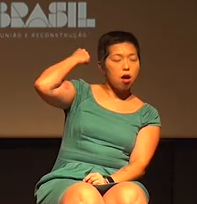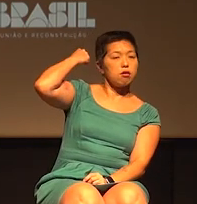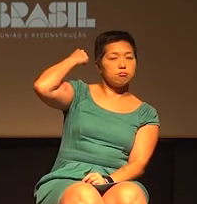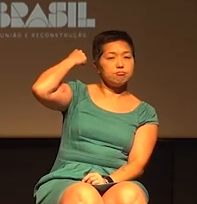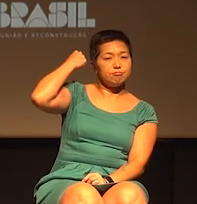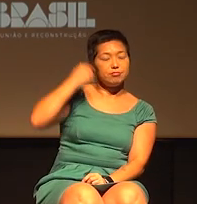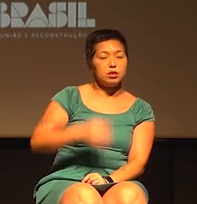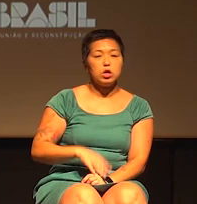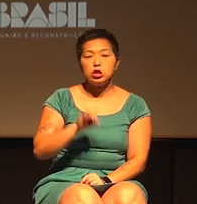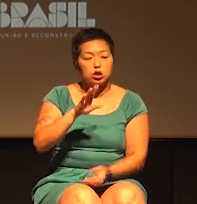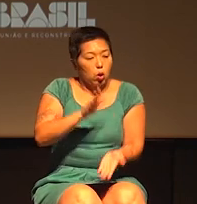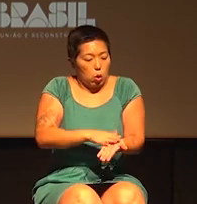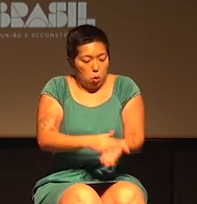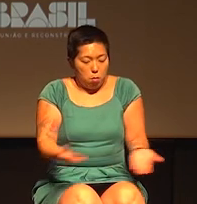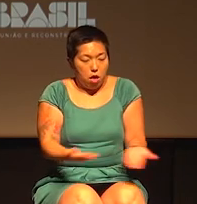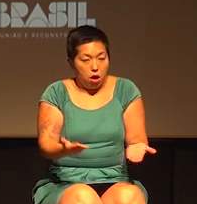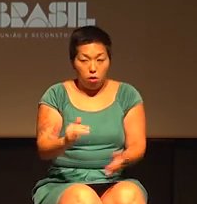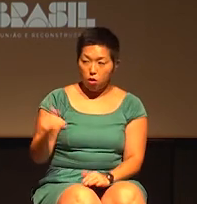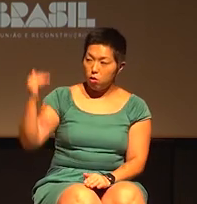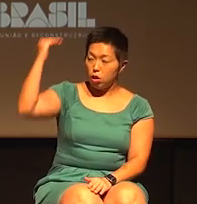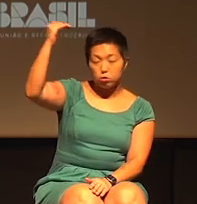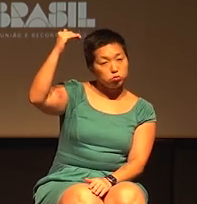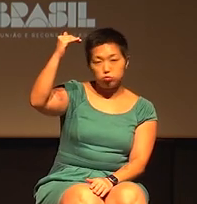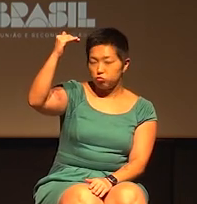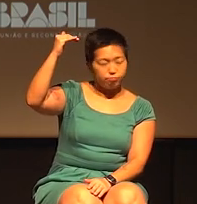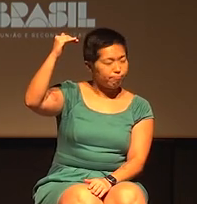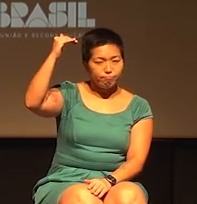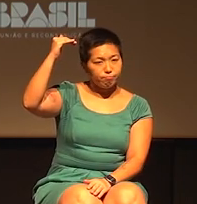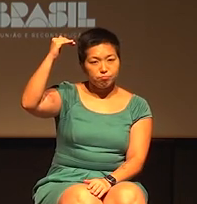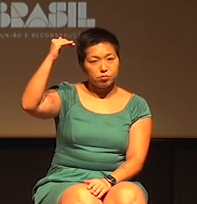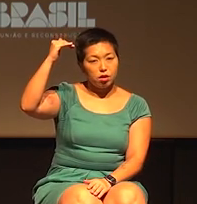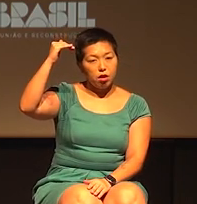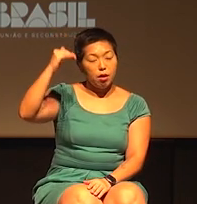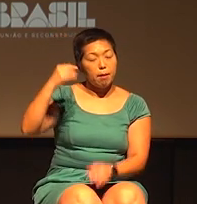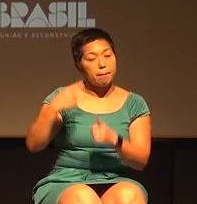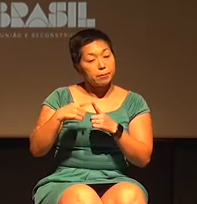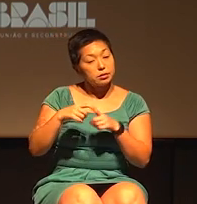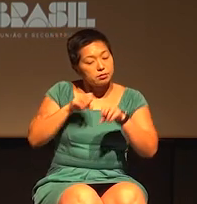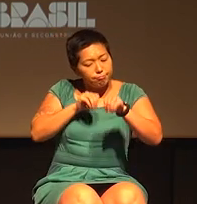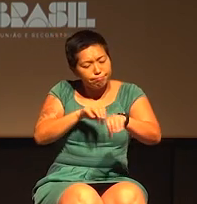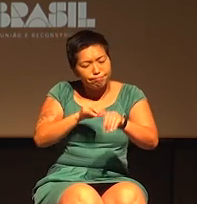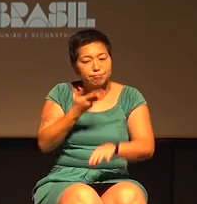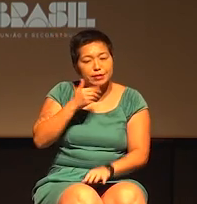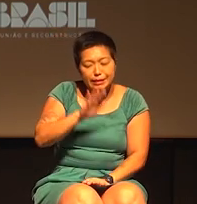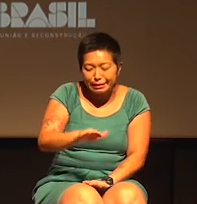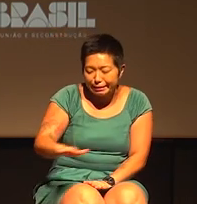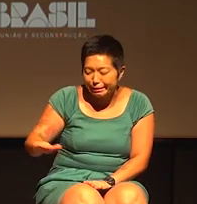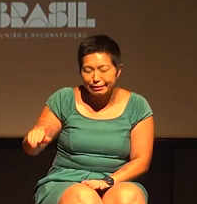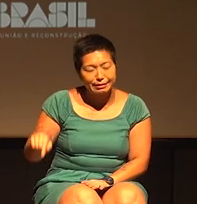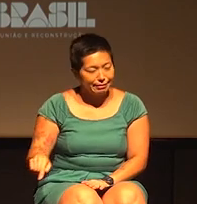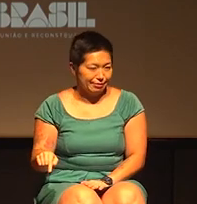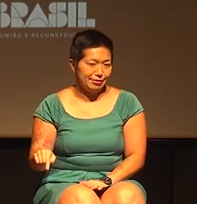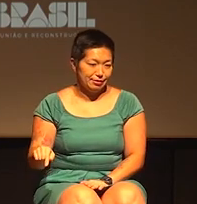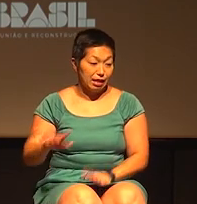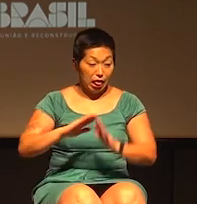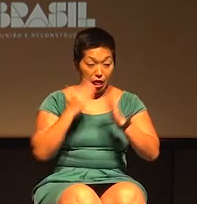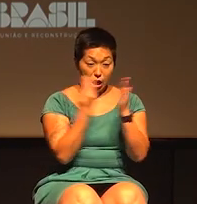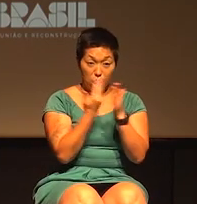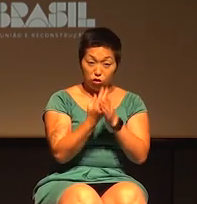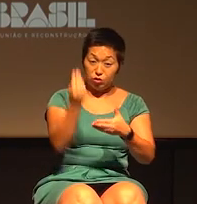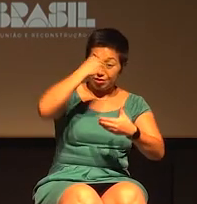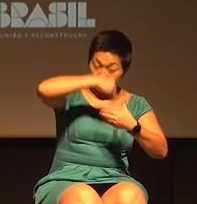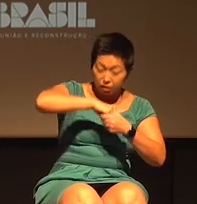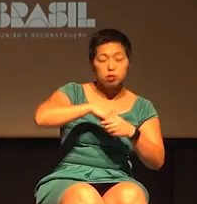não adianta a gente só cobrar Hoje os adultos só cobrar e a gente não começar a trabalhar lá na escola tem que